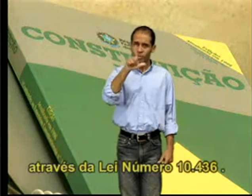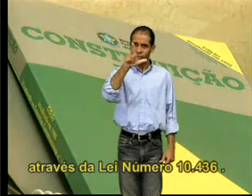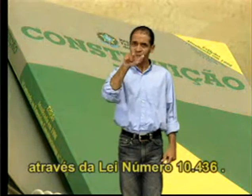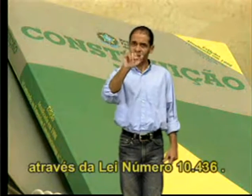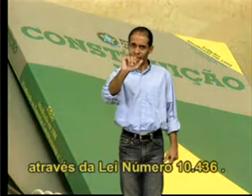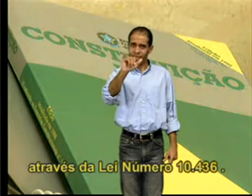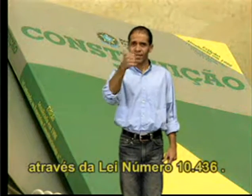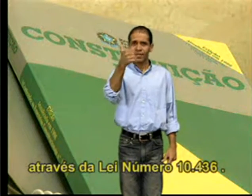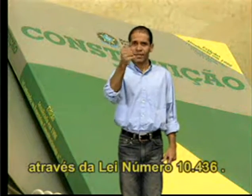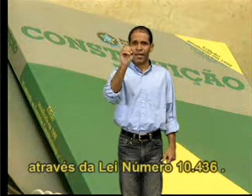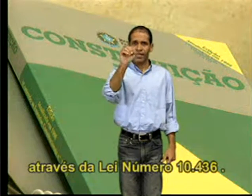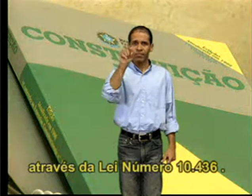através da Lei nº